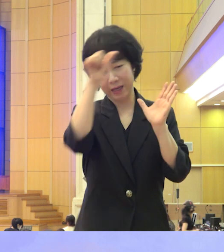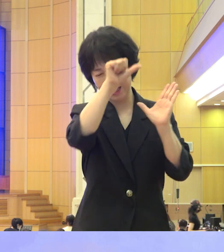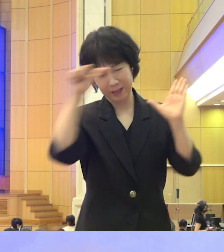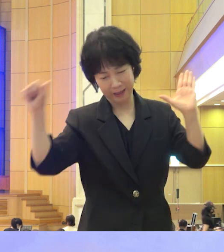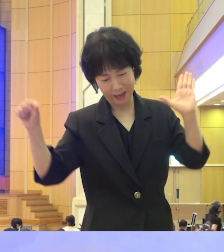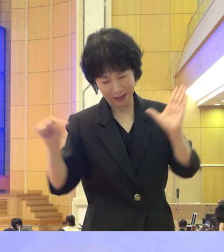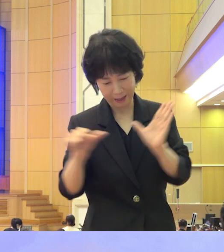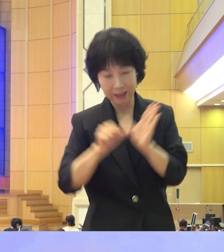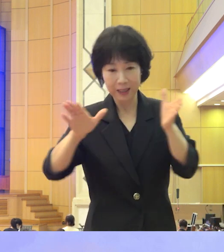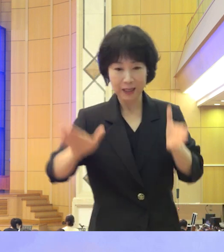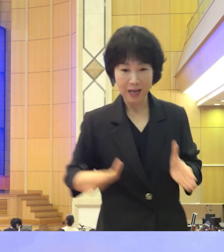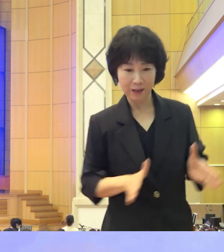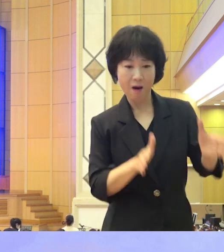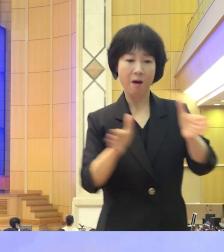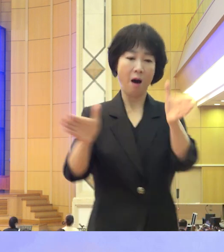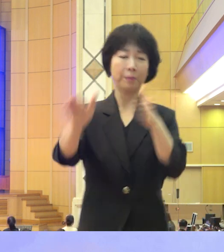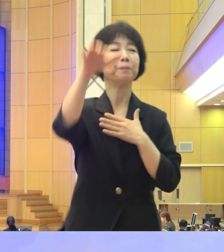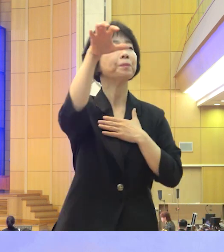나의